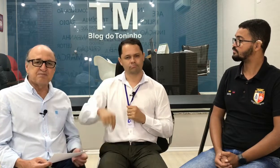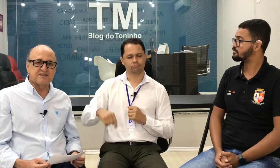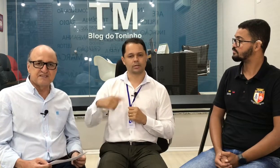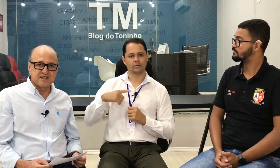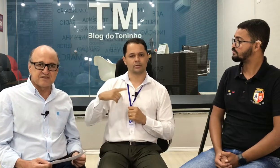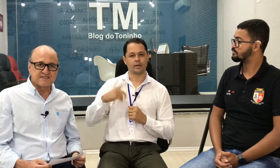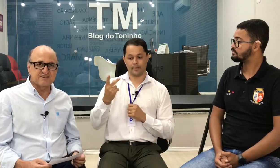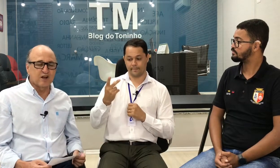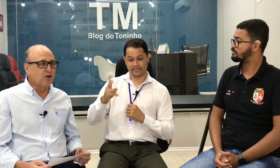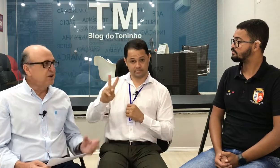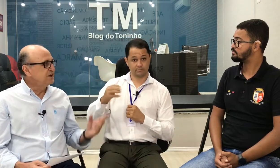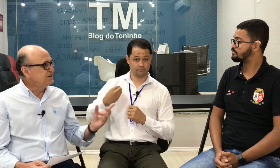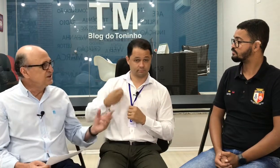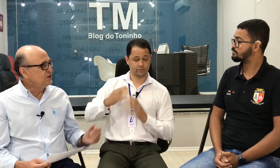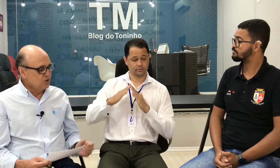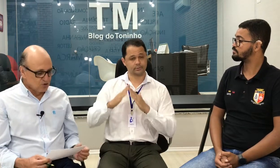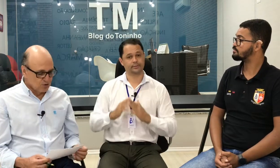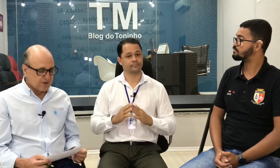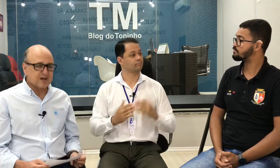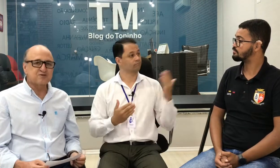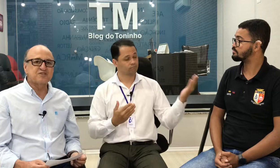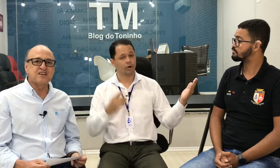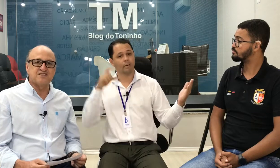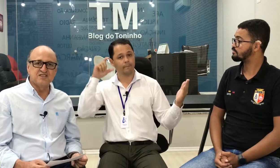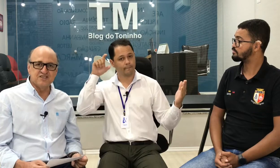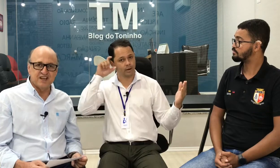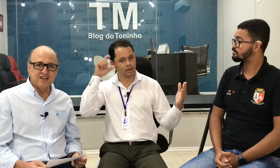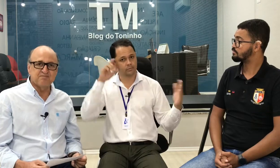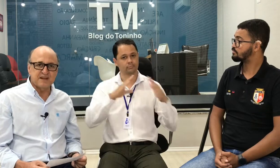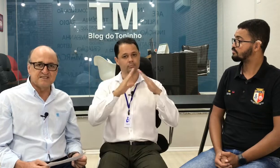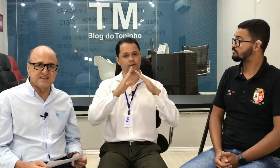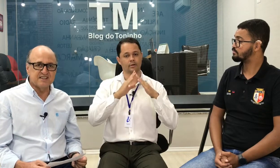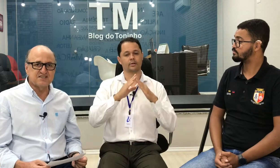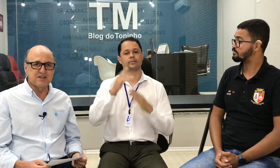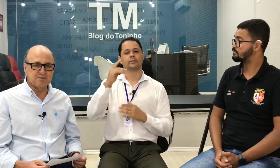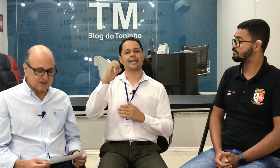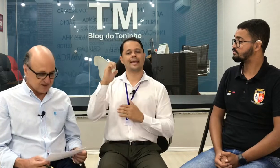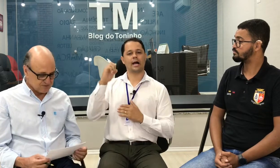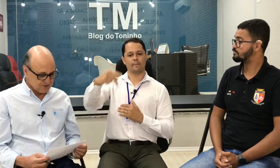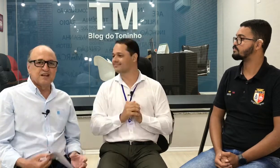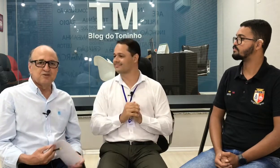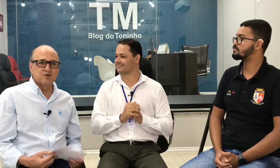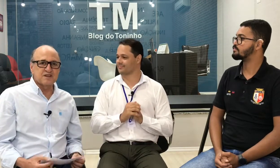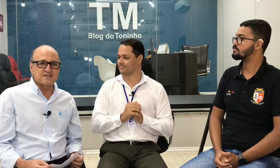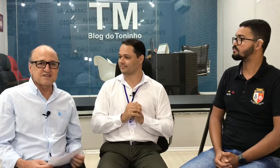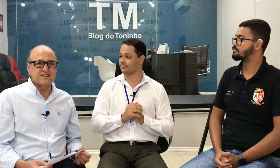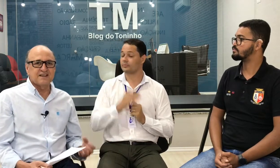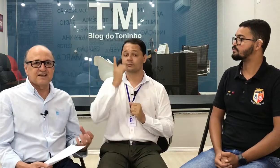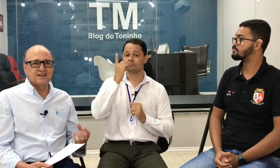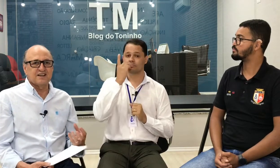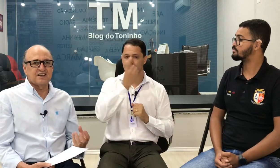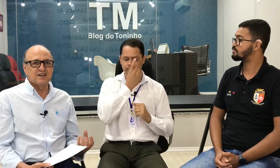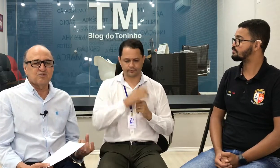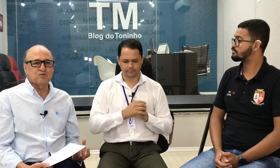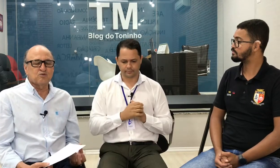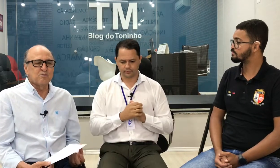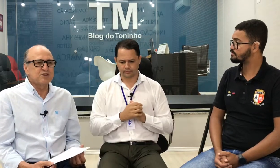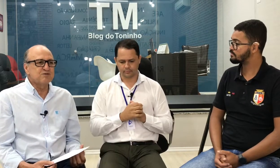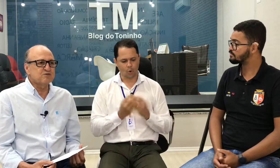Presidente Venceslau e o Marcos reside em Presidente Epitácio. Douglas, como que